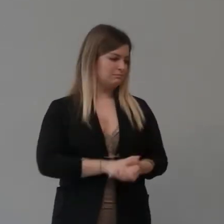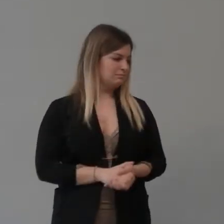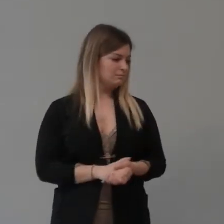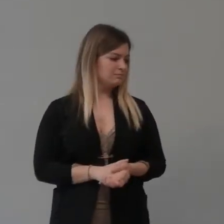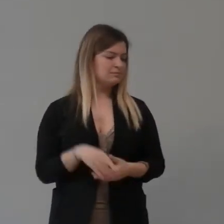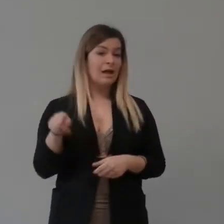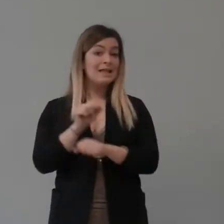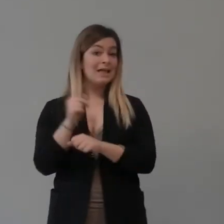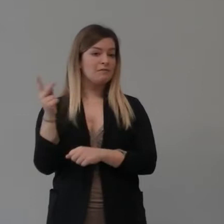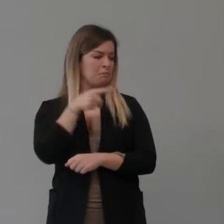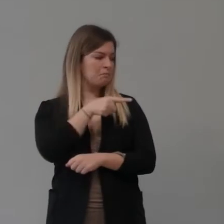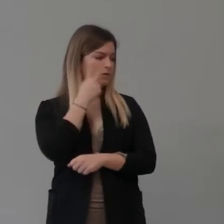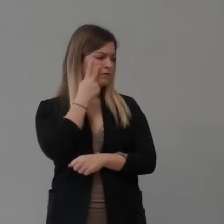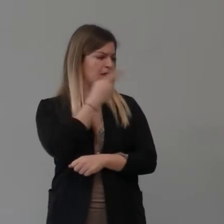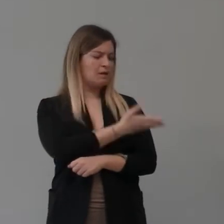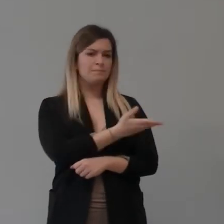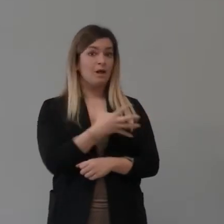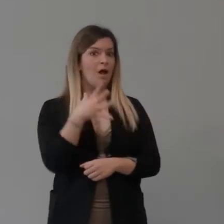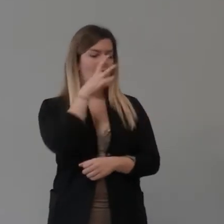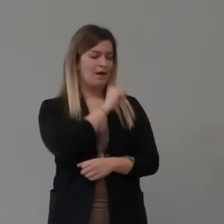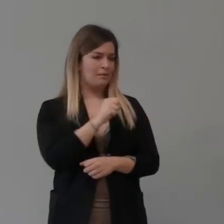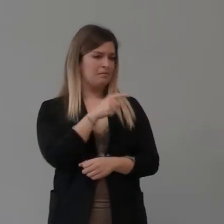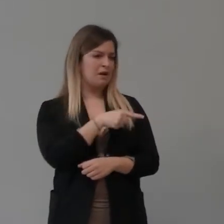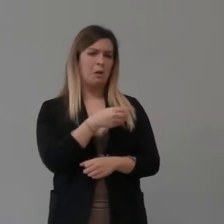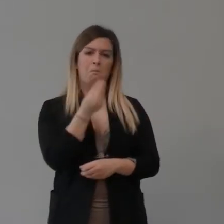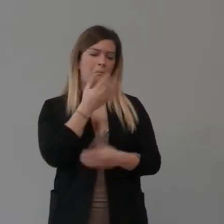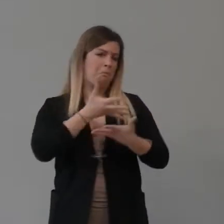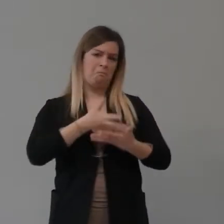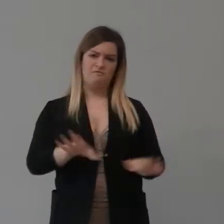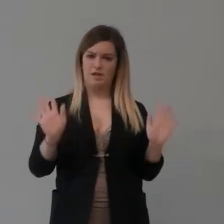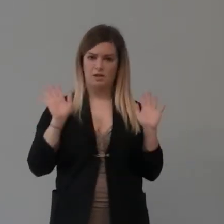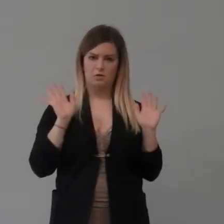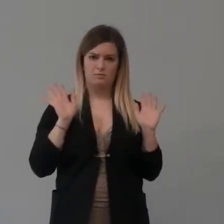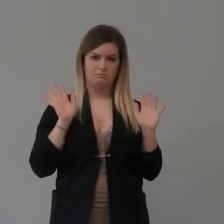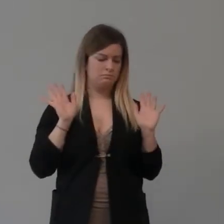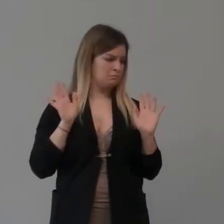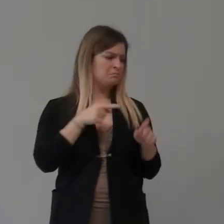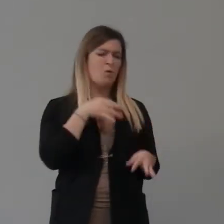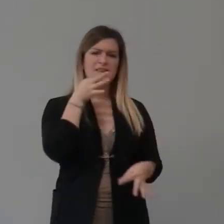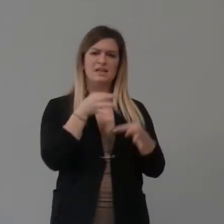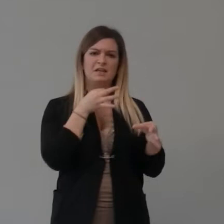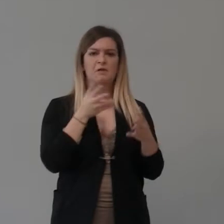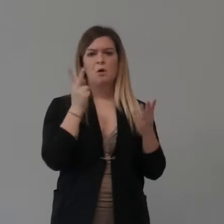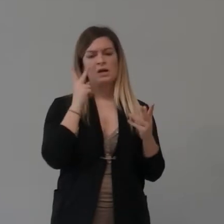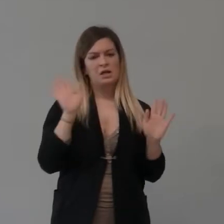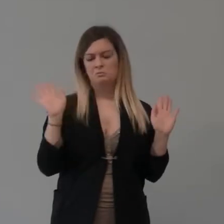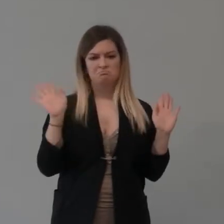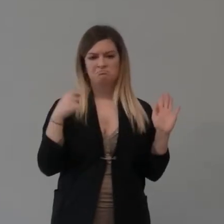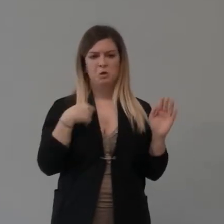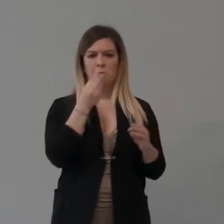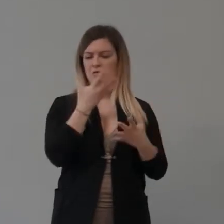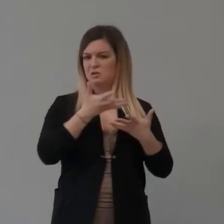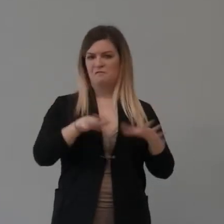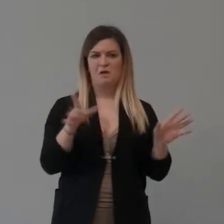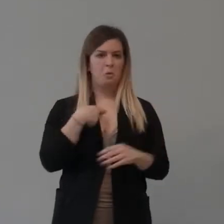finito e prendeva e sparecchiava tutto quanto. Significava: guarda, non torno più a tavola, puoi togliere